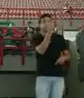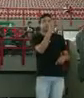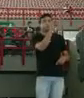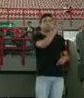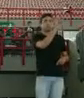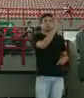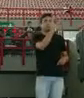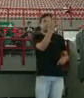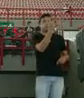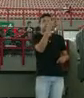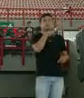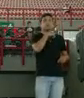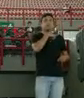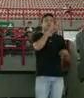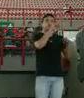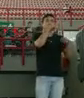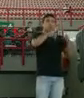hormônio